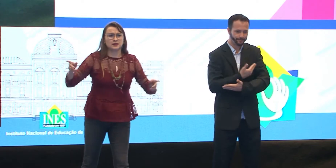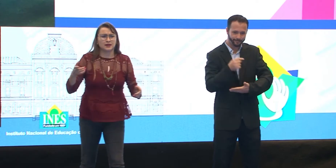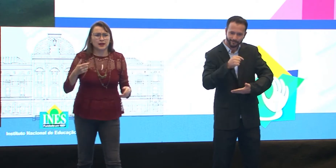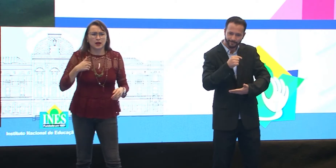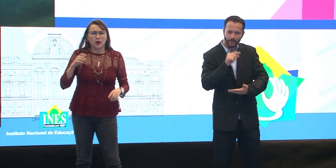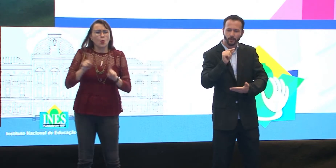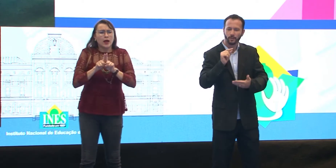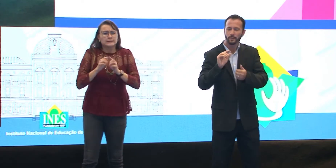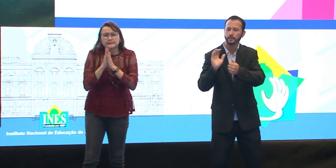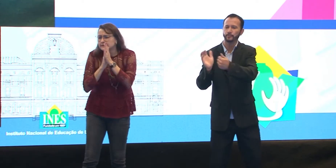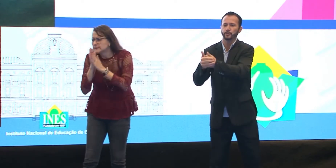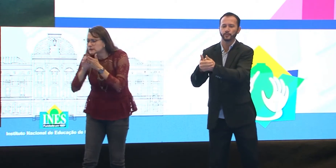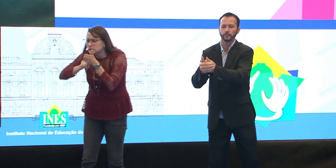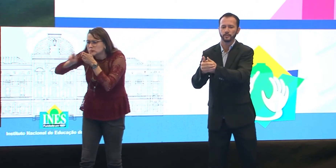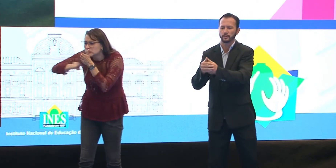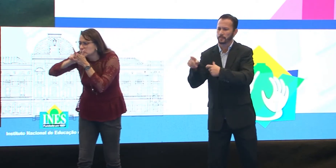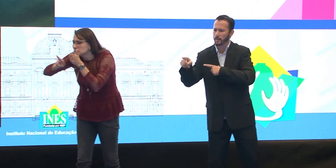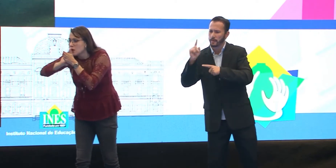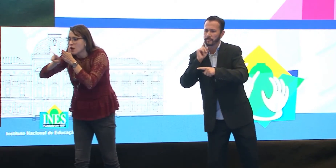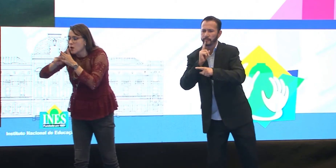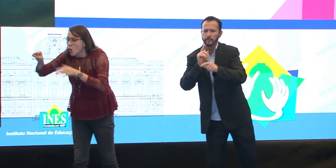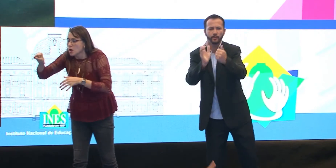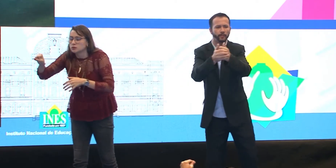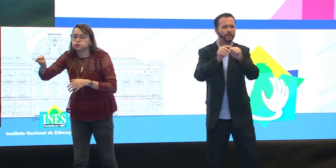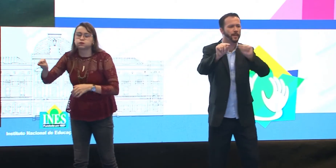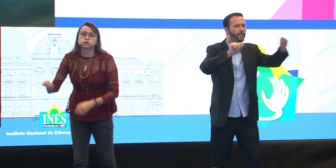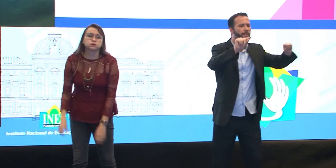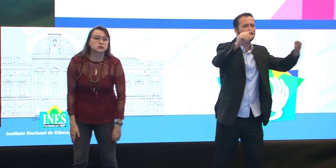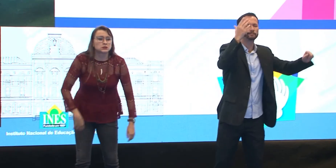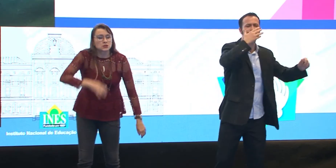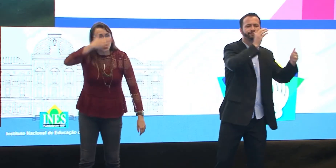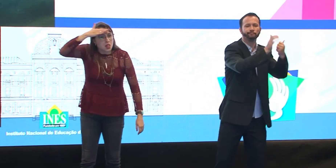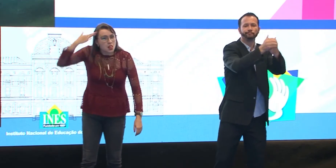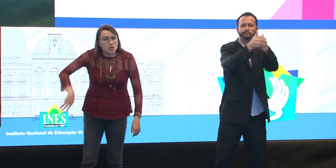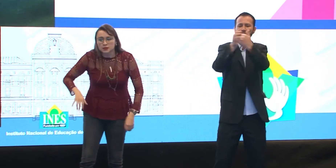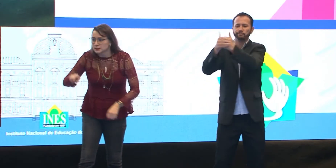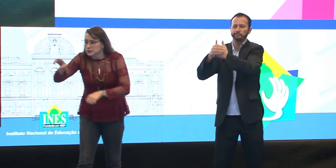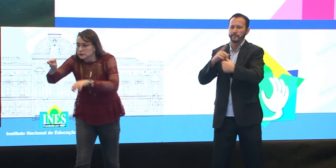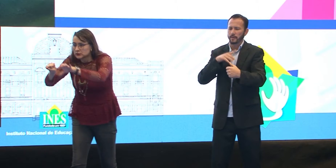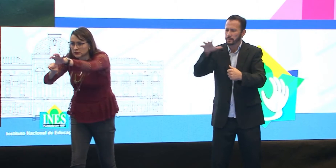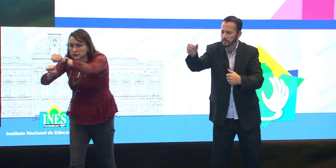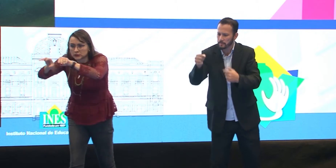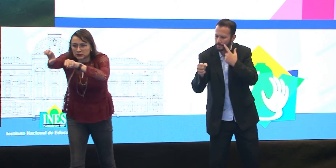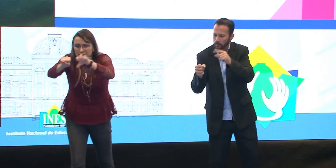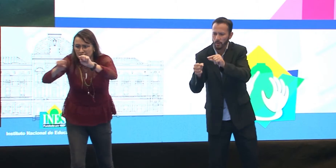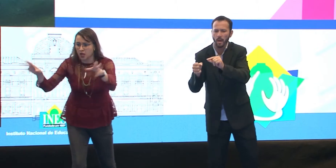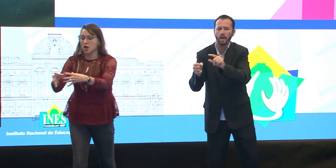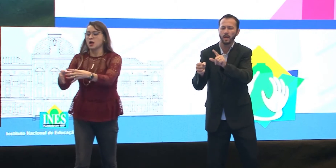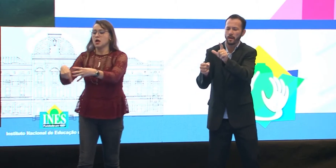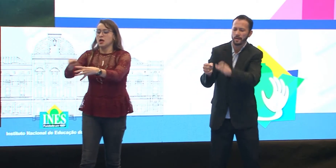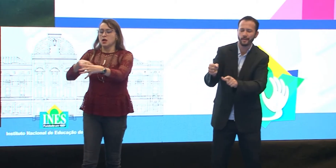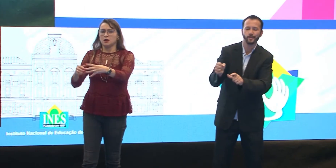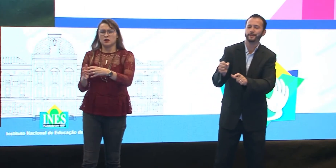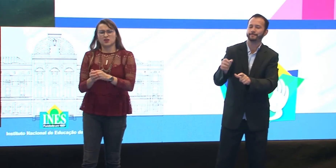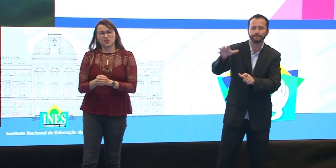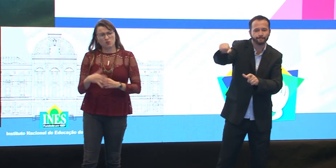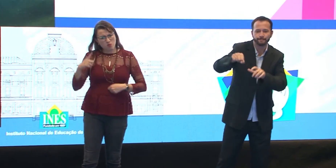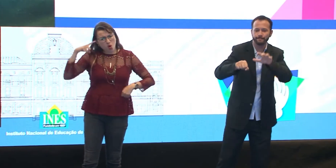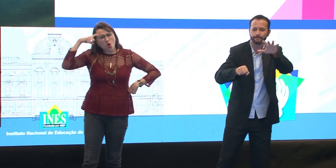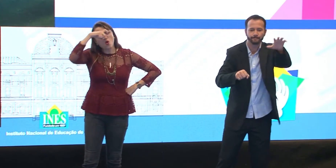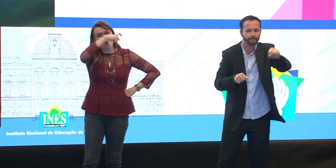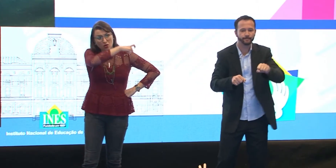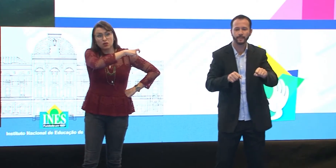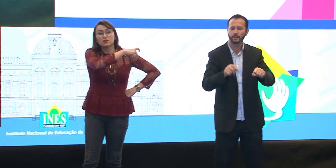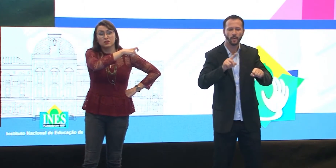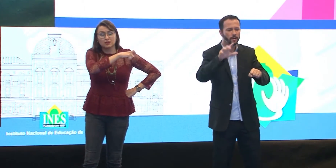Uma das questões que caracteriza os problemas na Colômbia é a não identificação de crianças surdas para que a